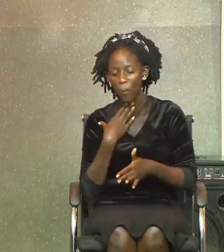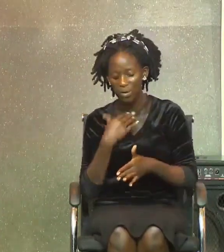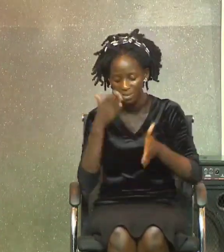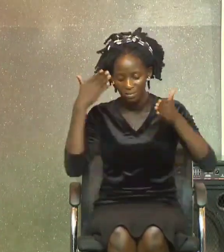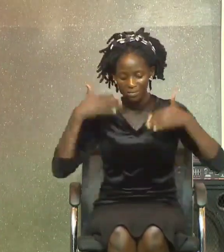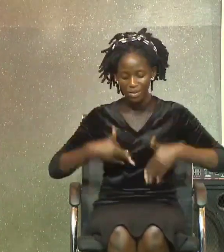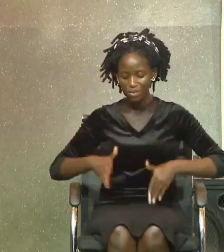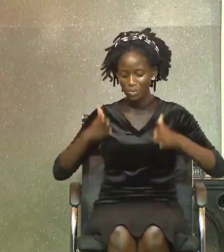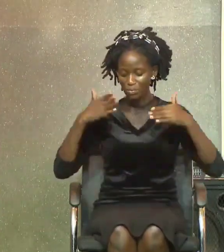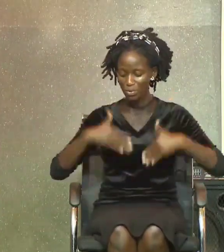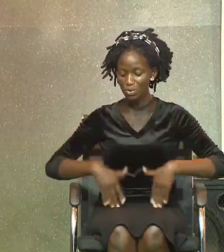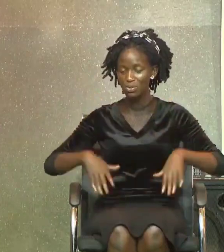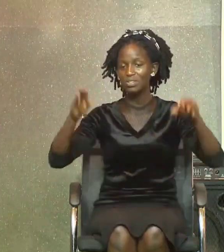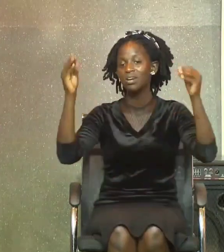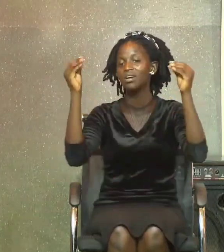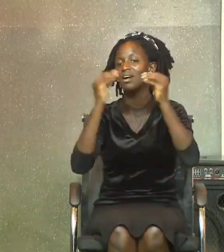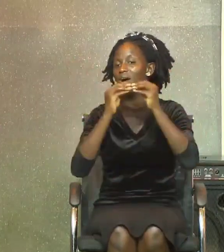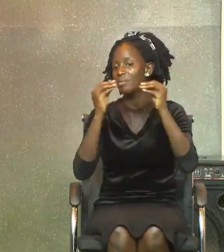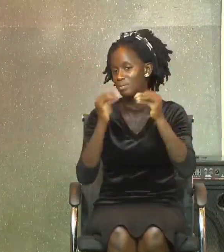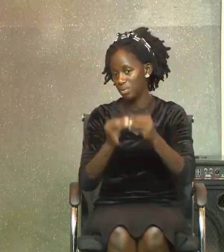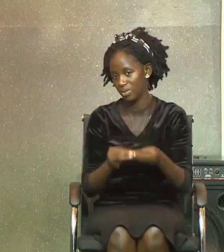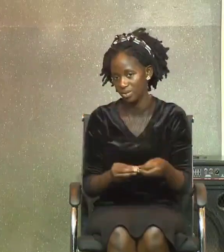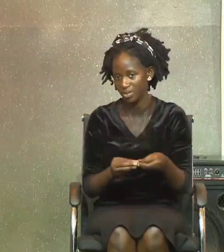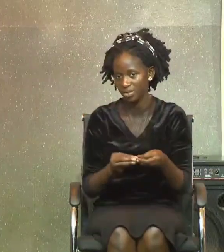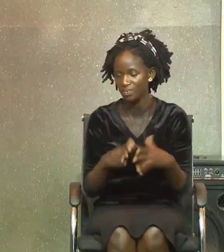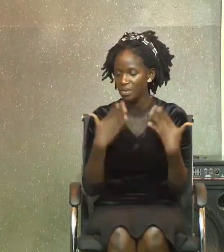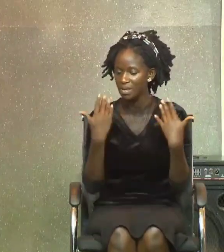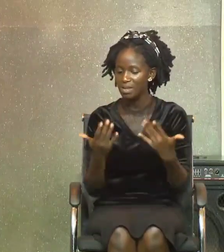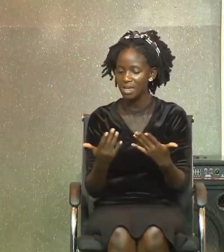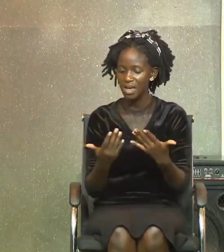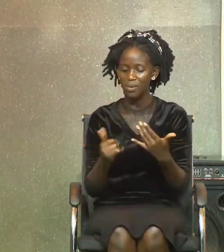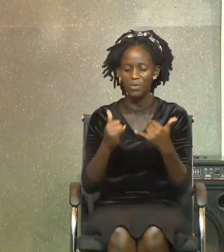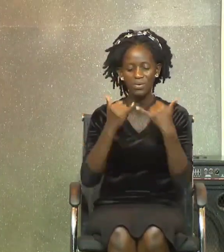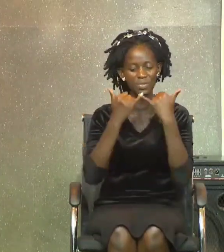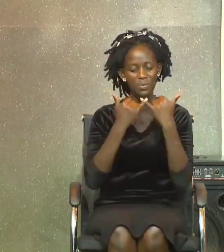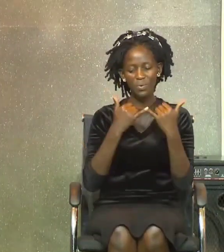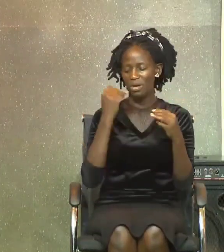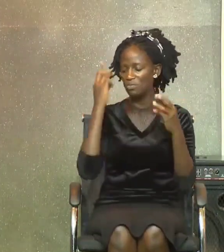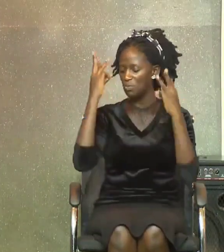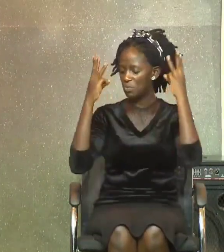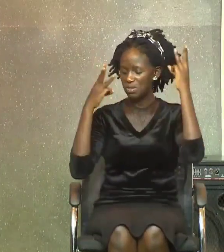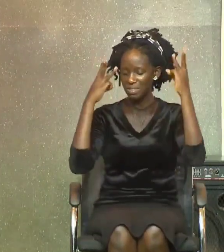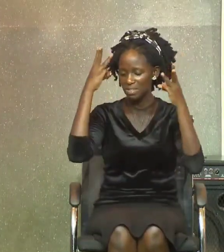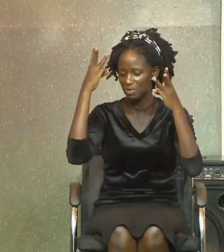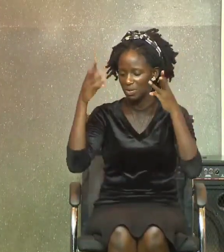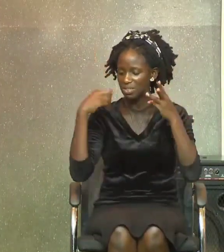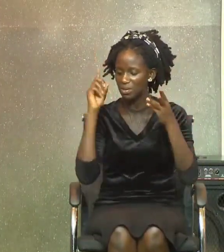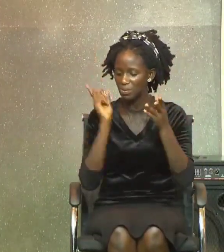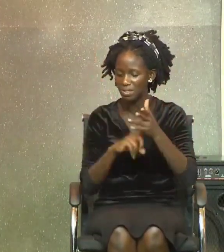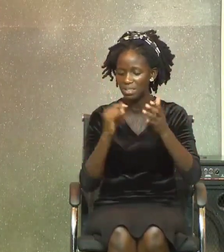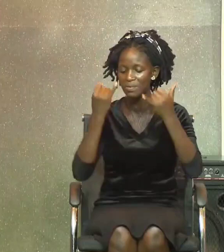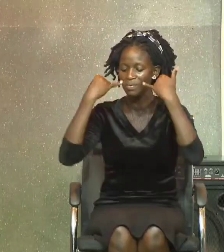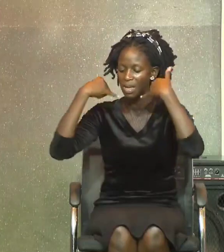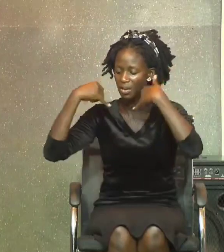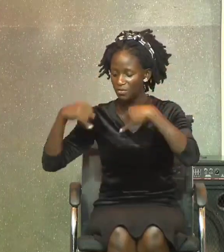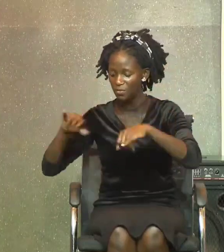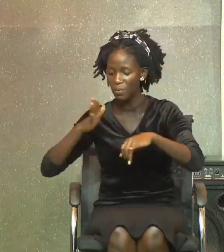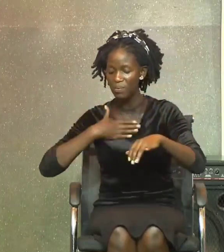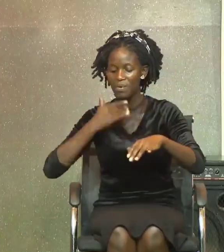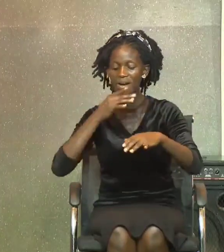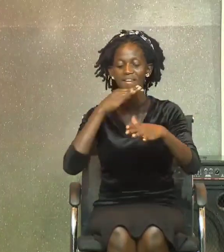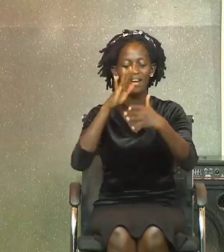nina bangi ng'ebijanjaalo kati omukyalo ono n'amalirira n'agamba kambulire omwami wange eby'ensonga